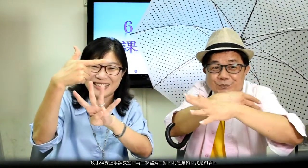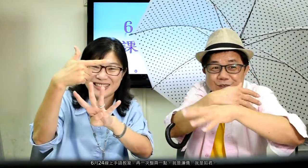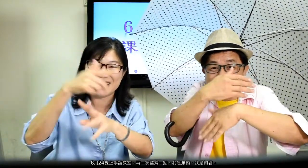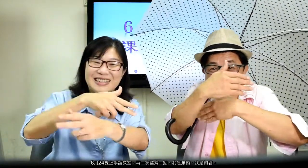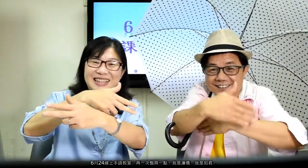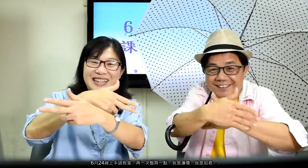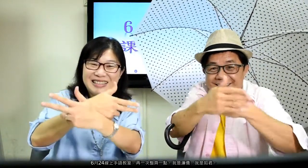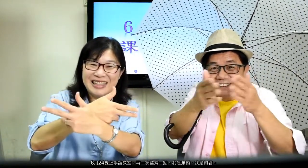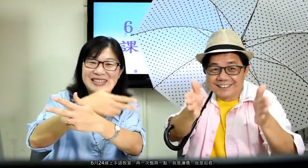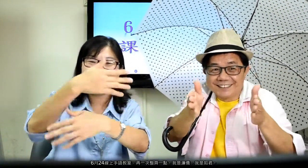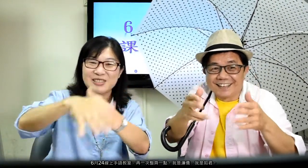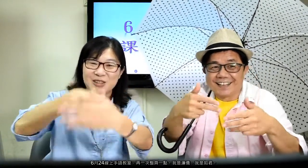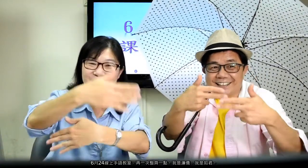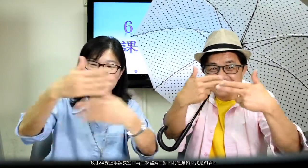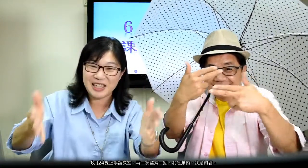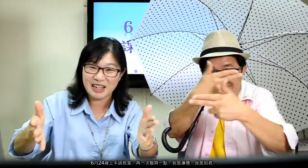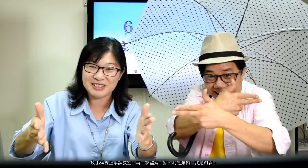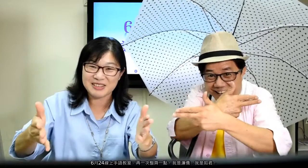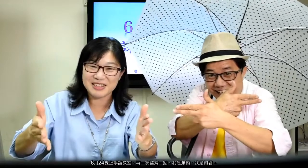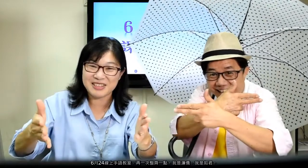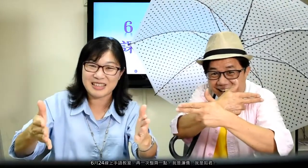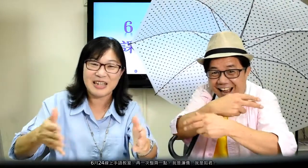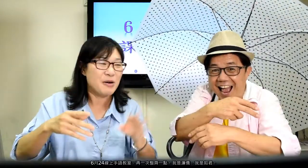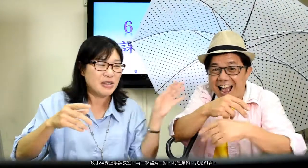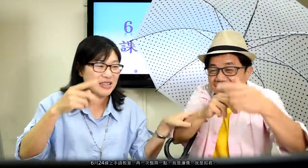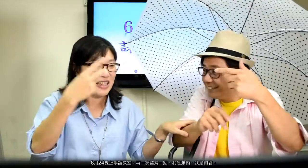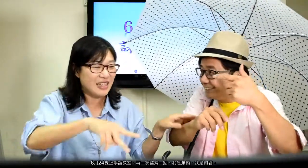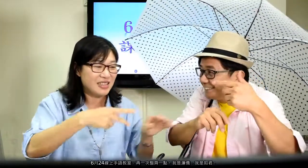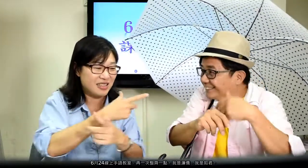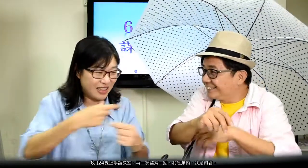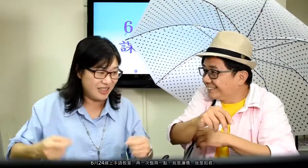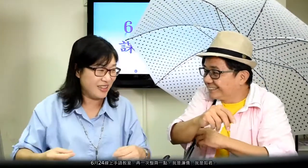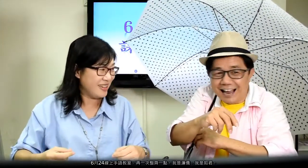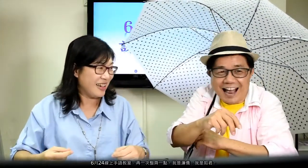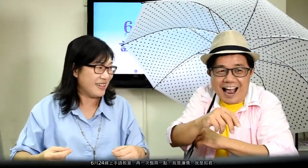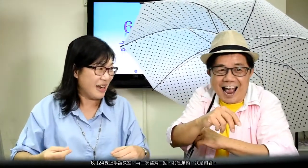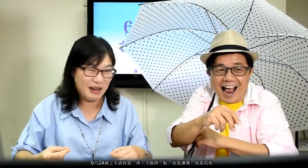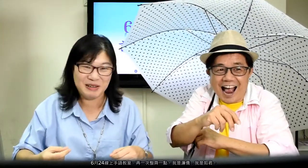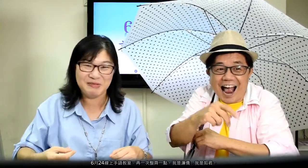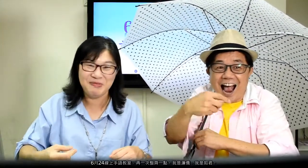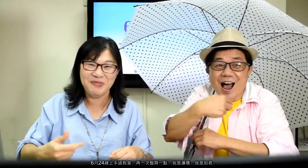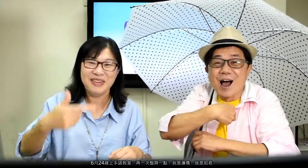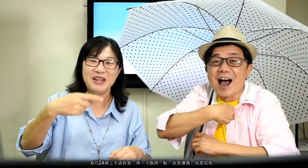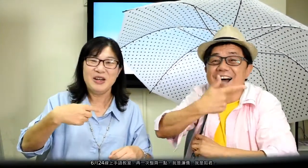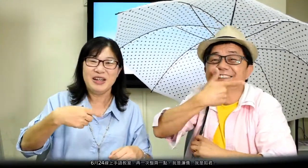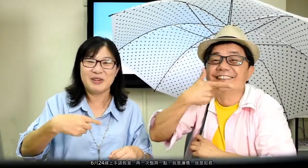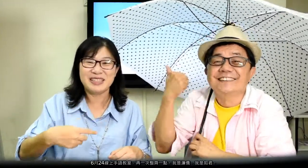6月24，线上手语教室，再一次整齐一点。我是